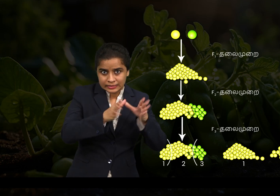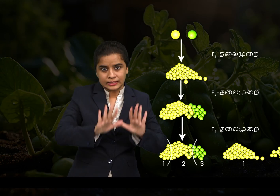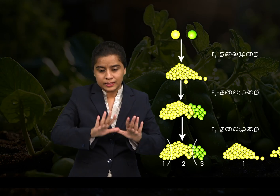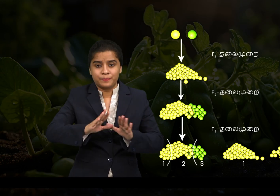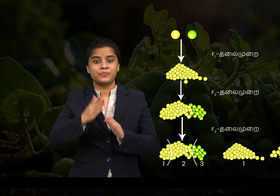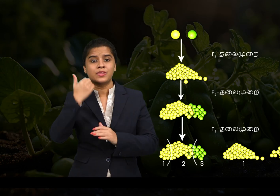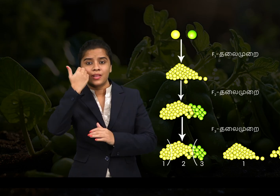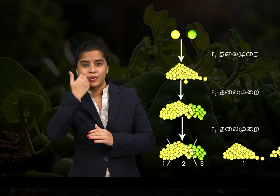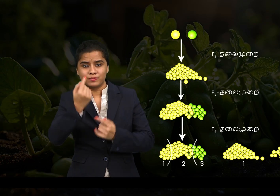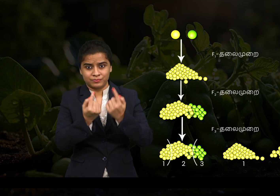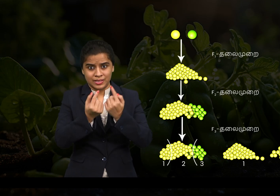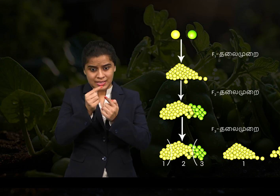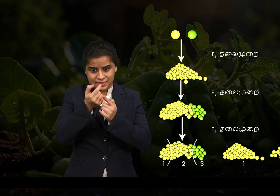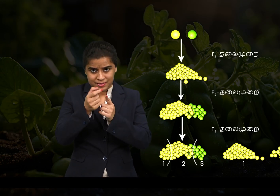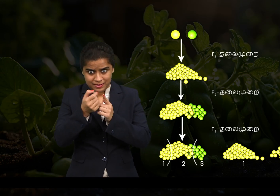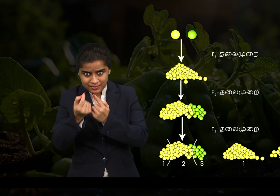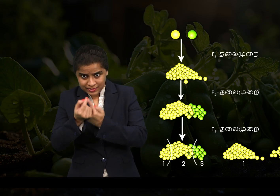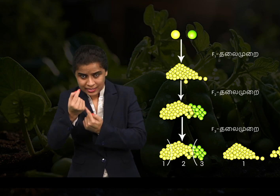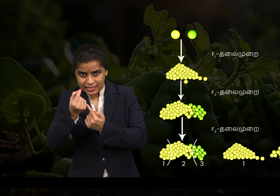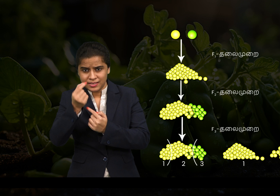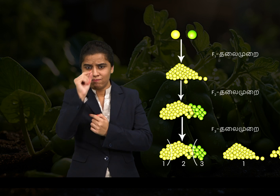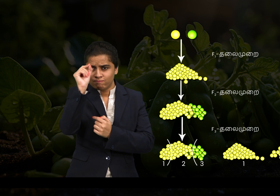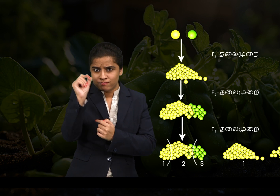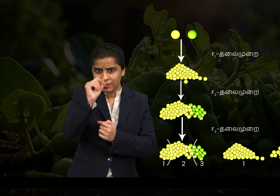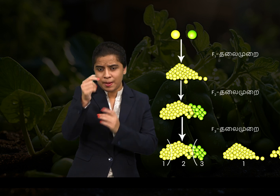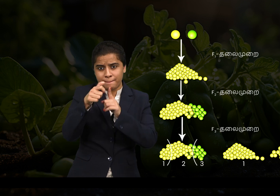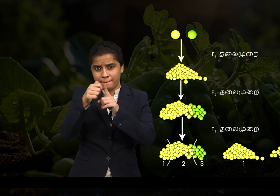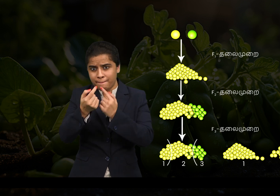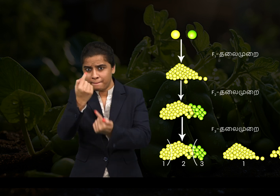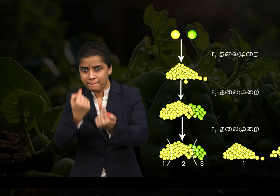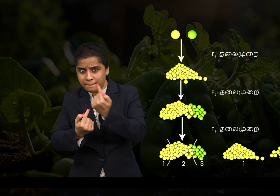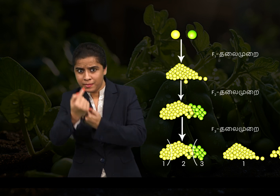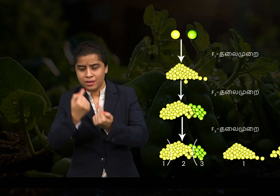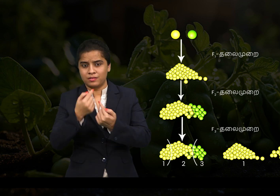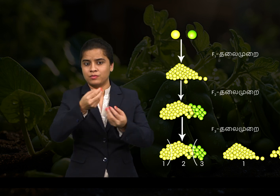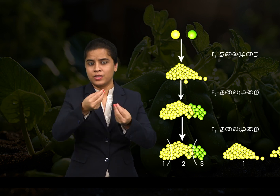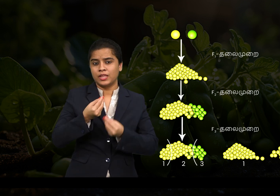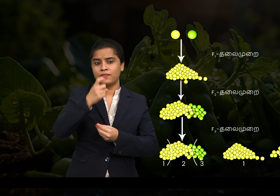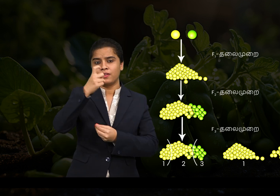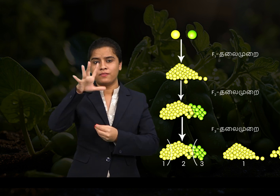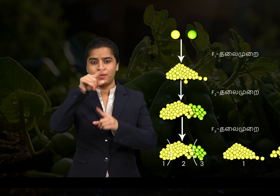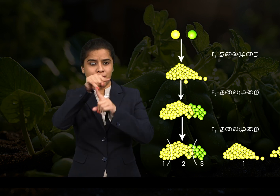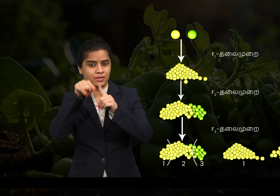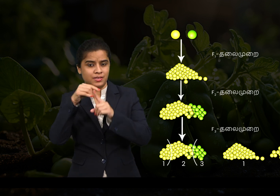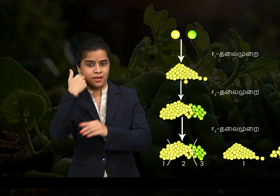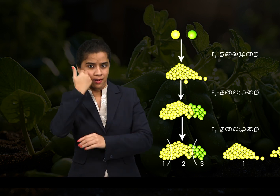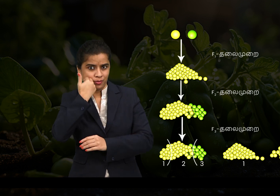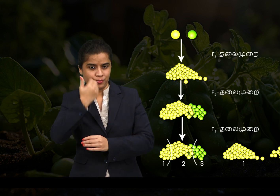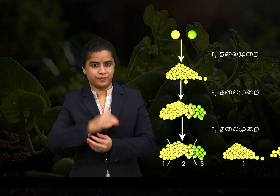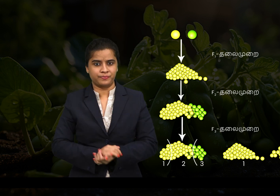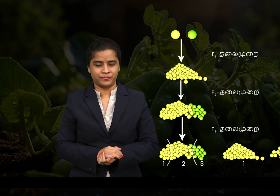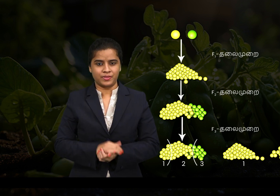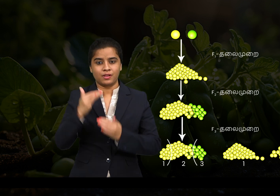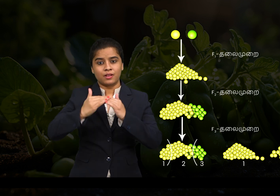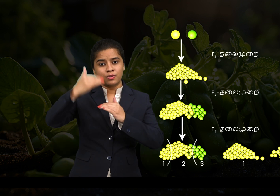மீதமுள்ள மஞ்சள் விதை தரும் பட்டாணி செடிகள் சுமார் 75% மஞ்சள் மற்றும்